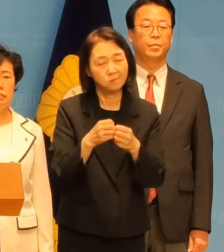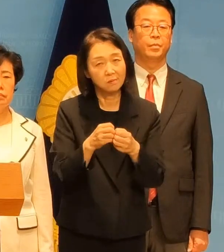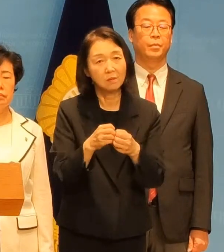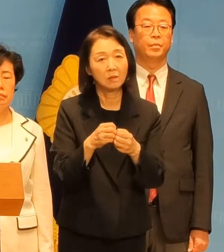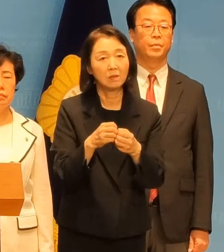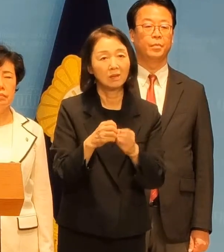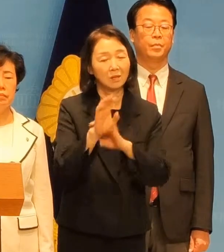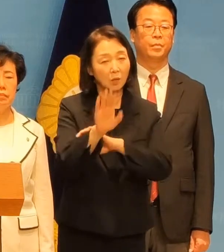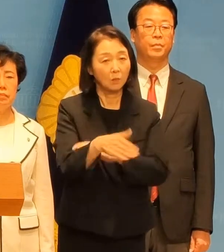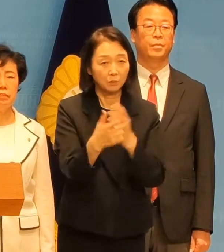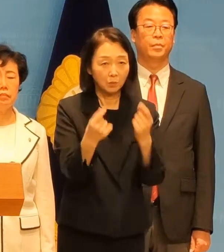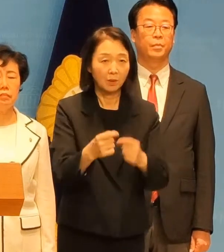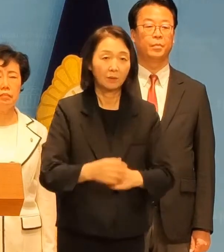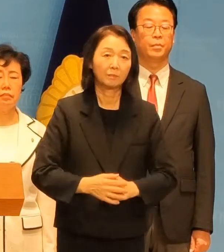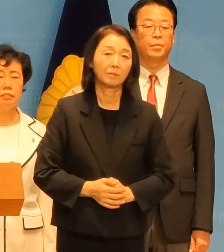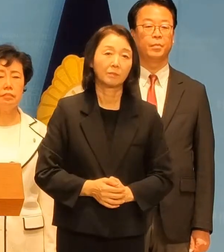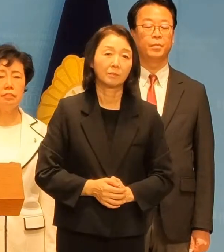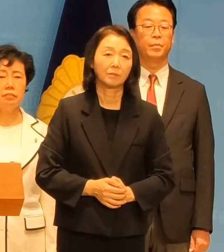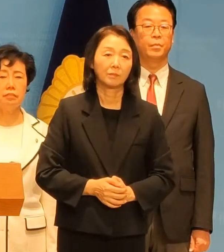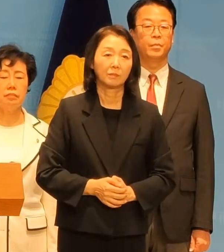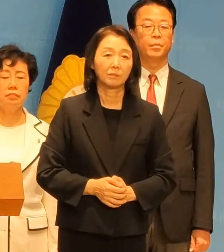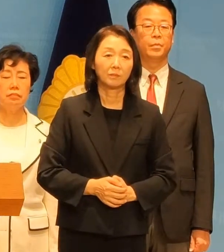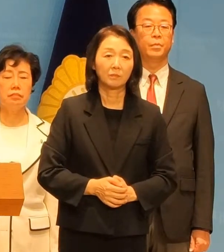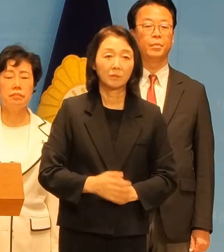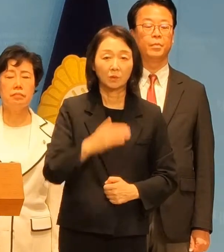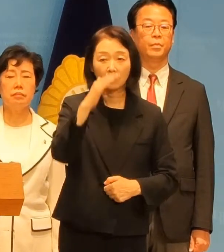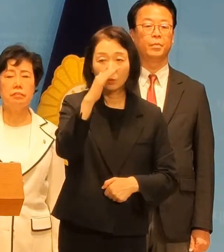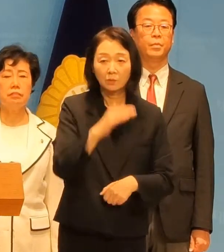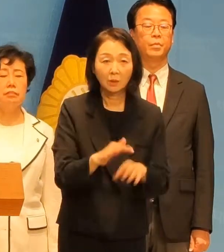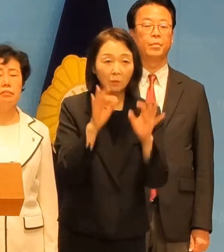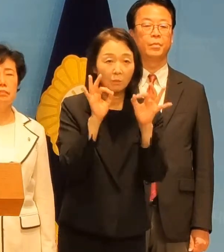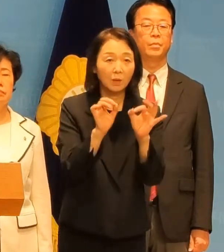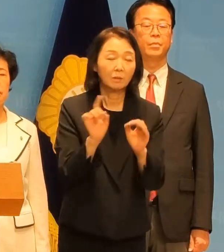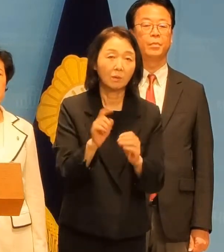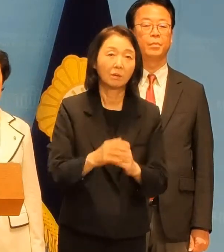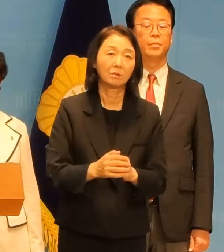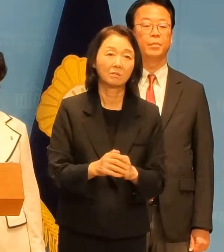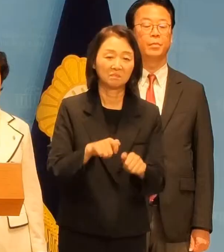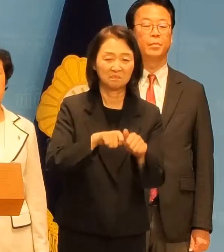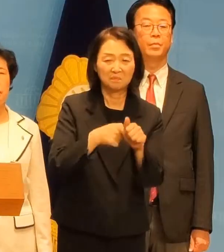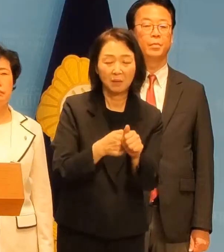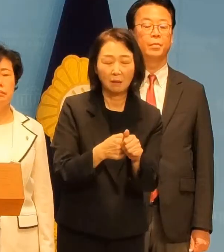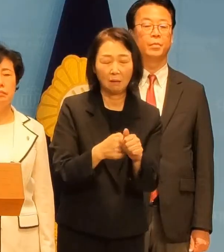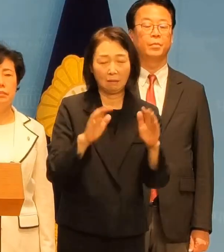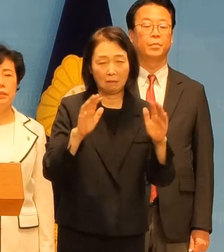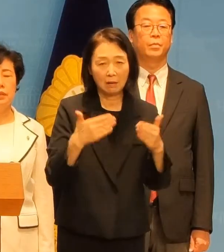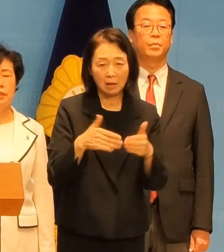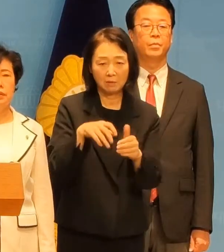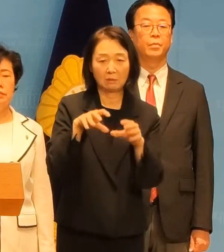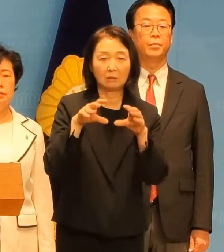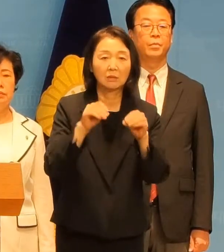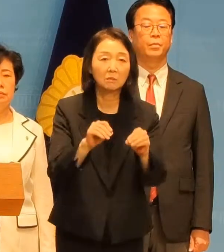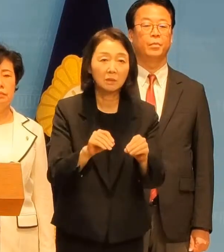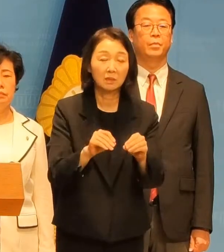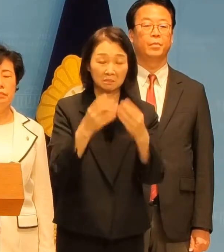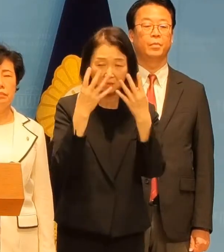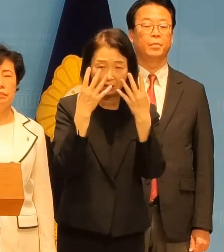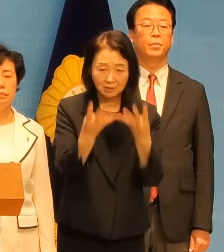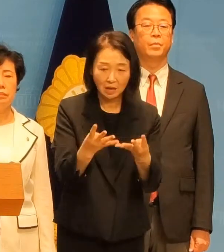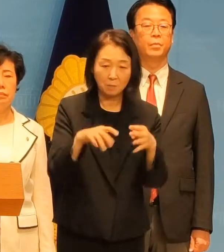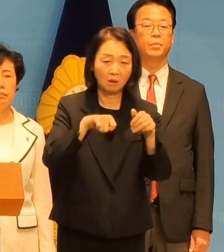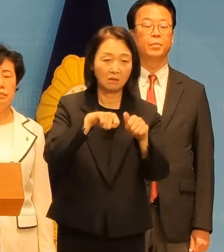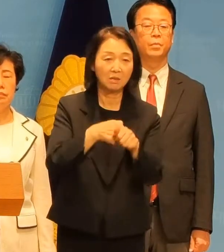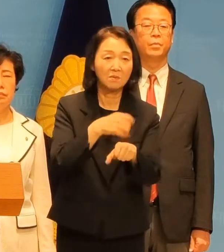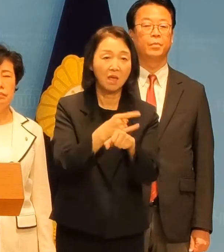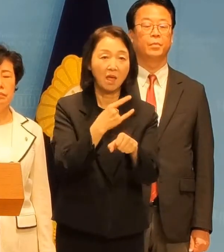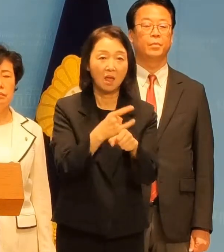사건입니다. 게다가 이 내용을 보면 형량 감경 금지, 사면 금지까지 끼워 넣어서 야당